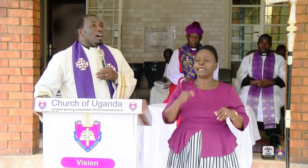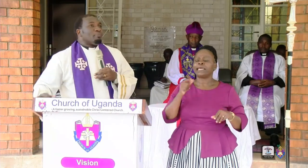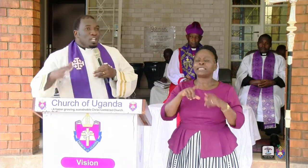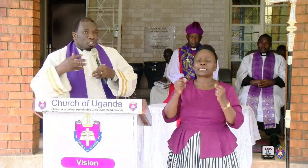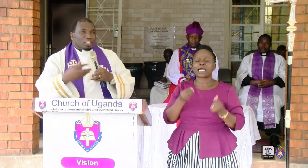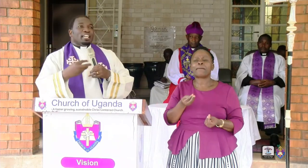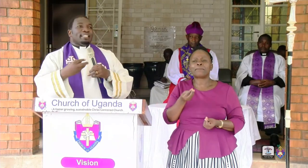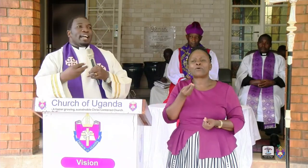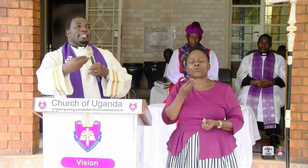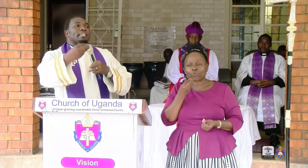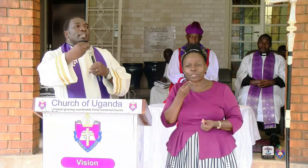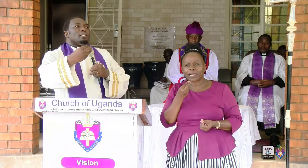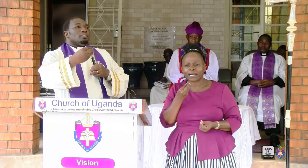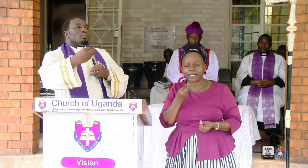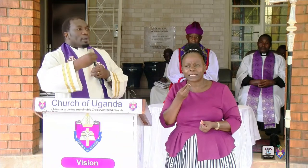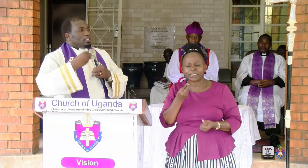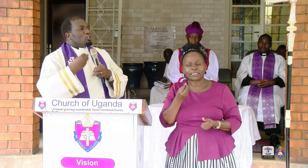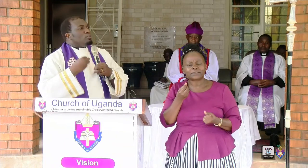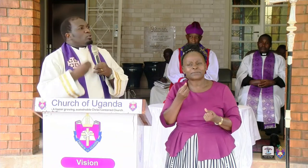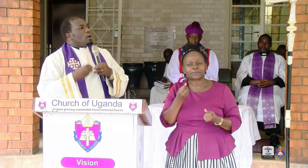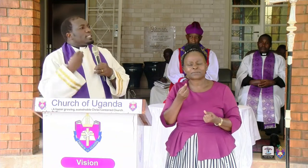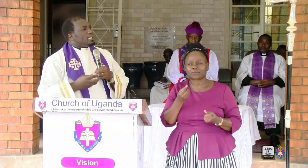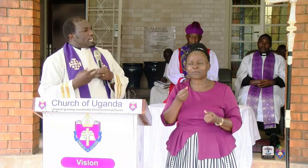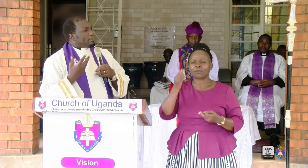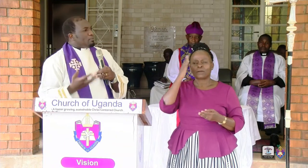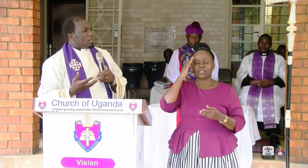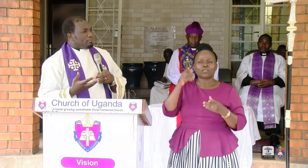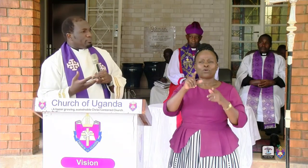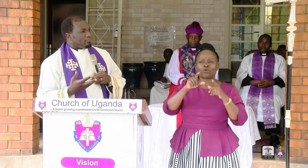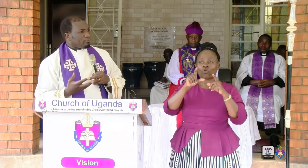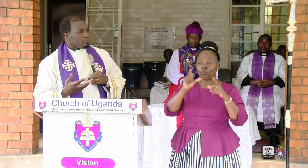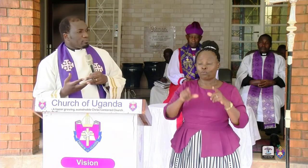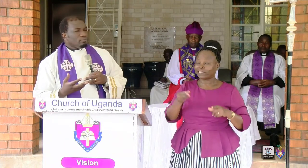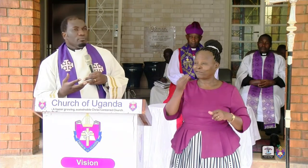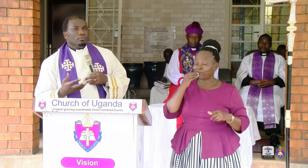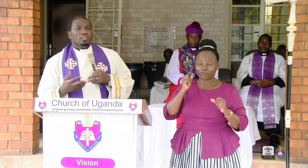kikolwa kitegeeza nti omanyi nti omuntu atalya taba mulamu.